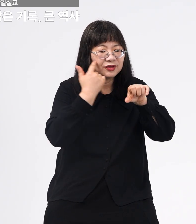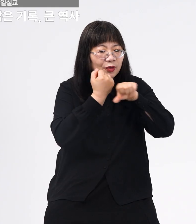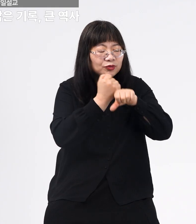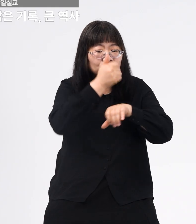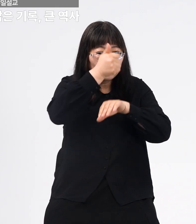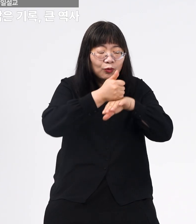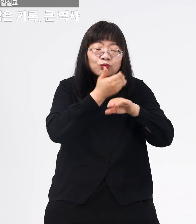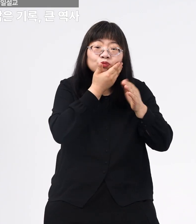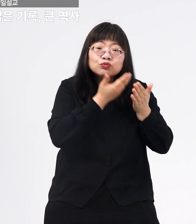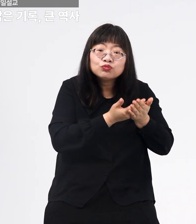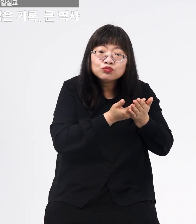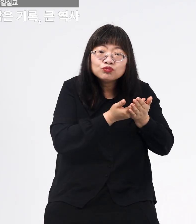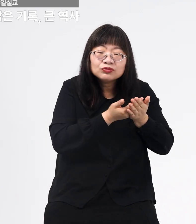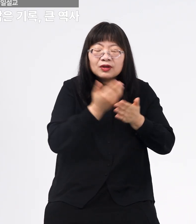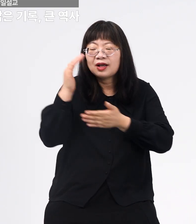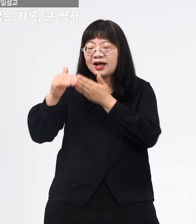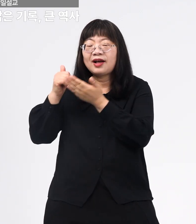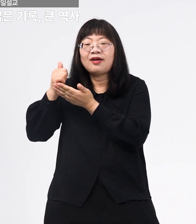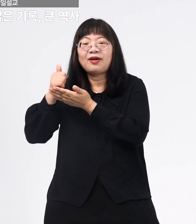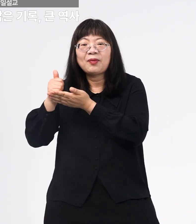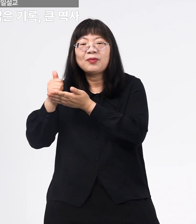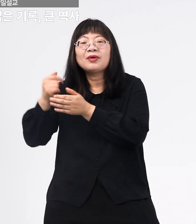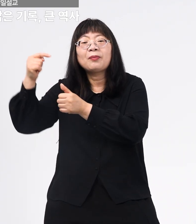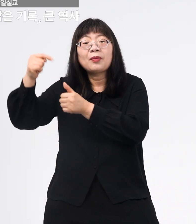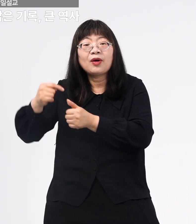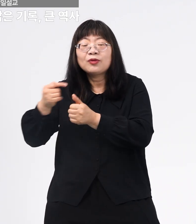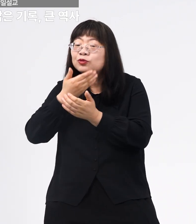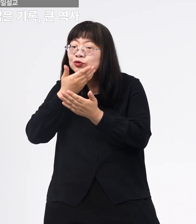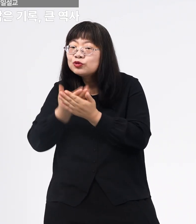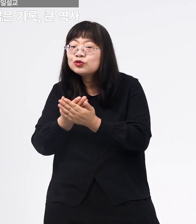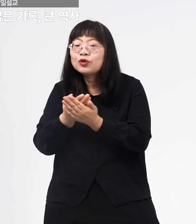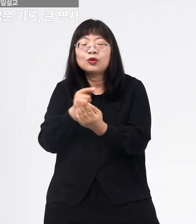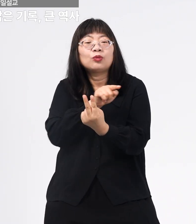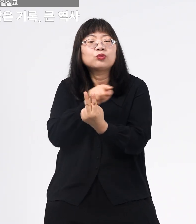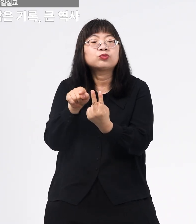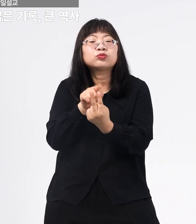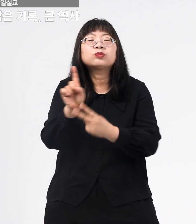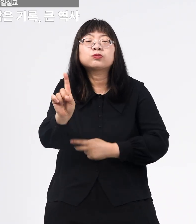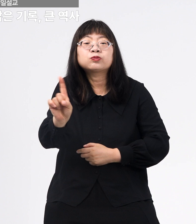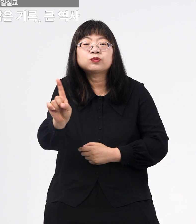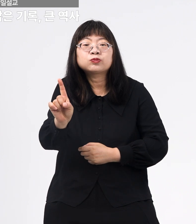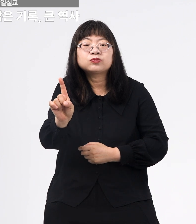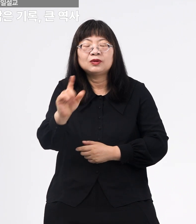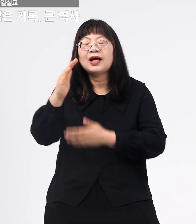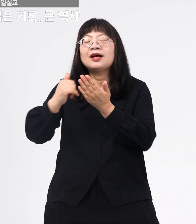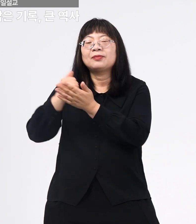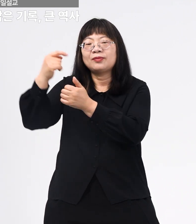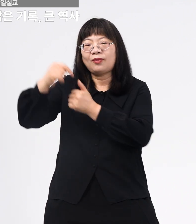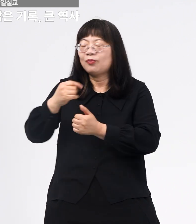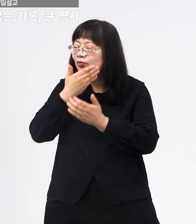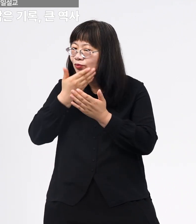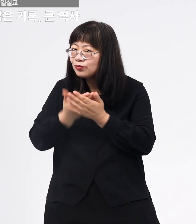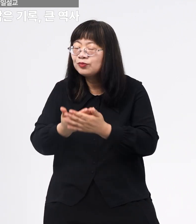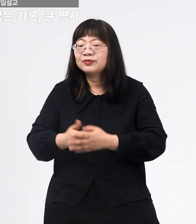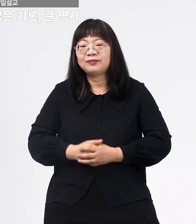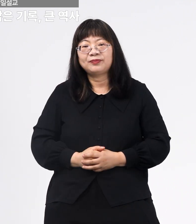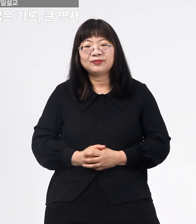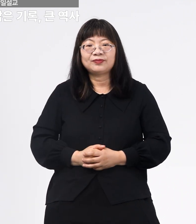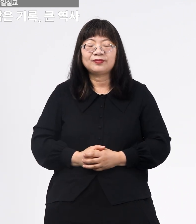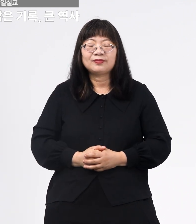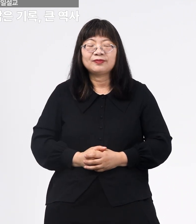결과가 중요합니까? 하나님이 명한 것이 중요합니까? 그렇습니다. 이게 무슨